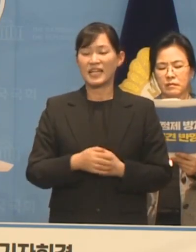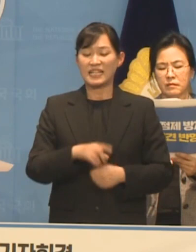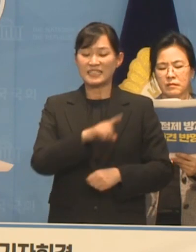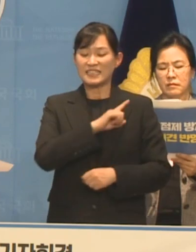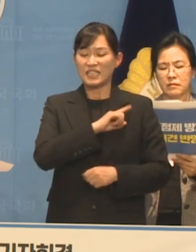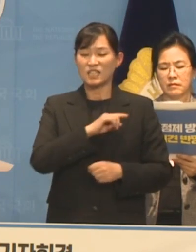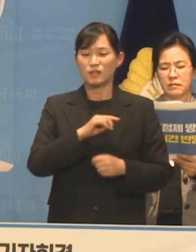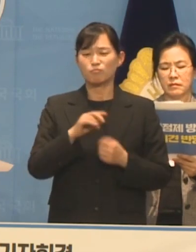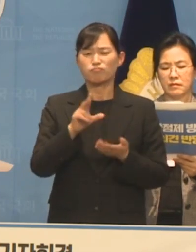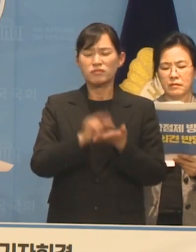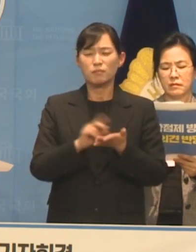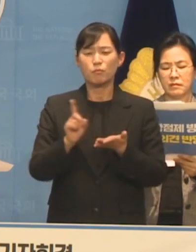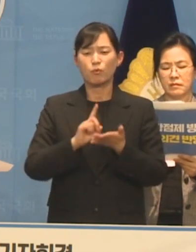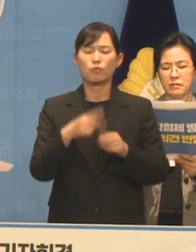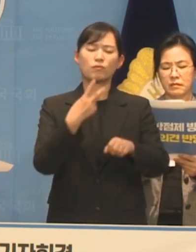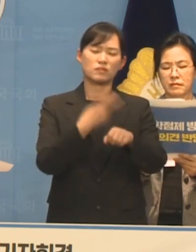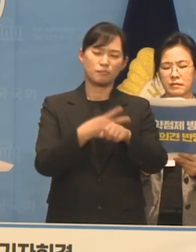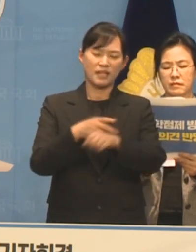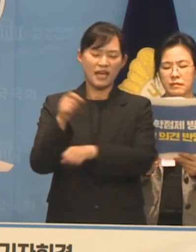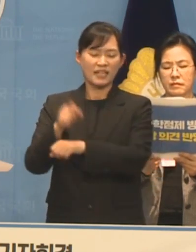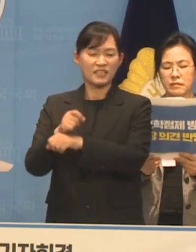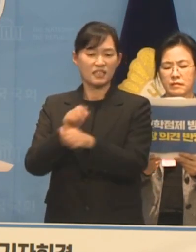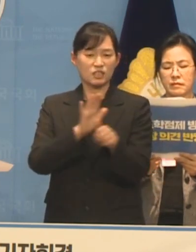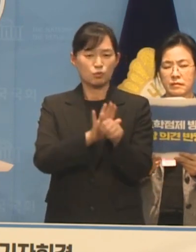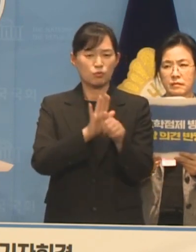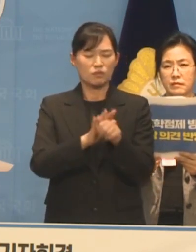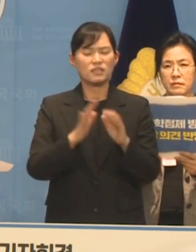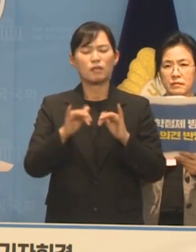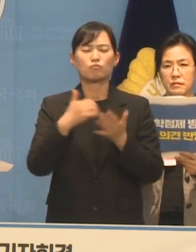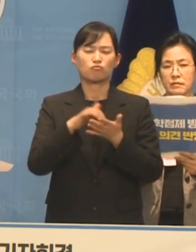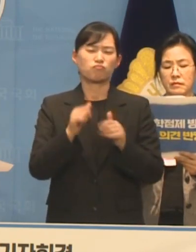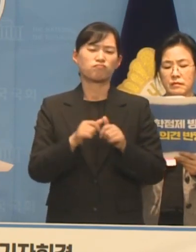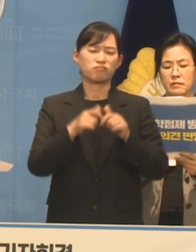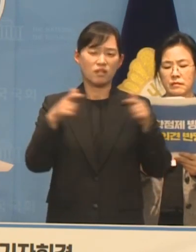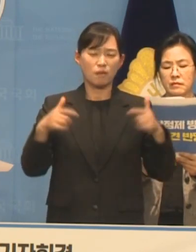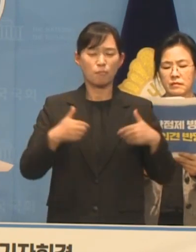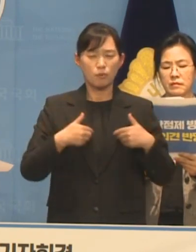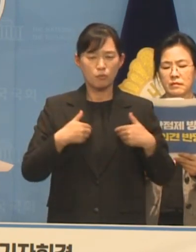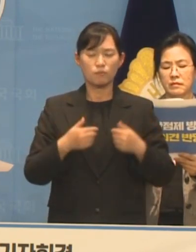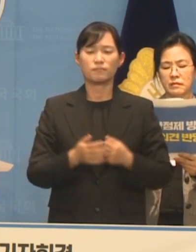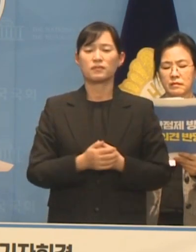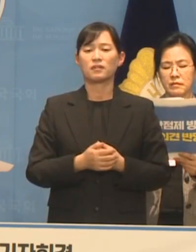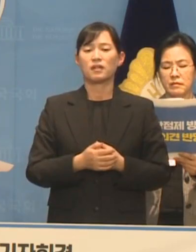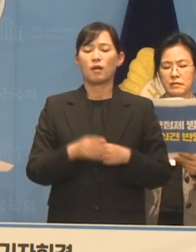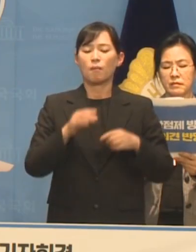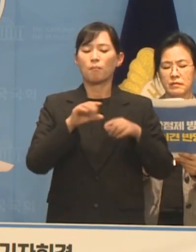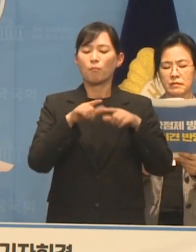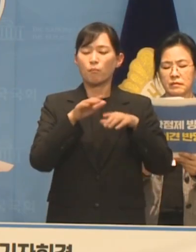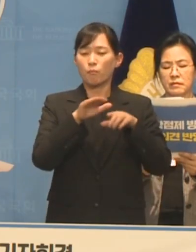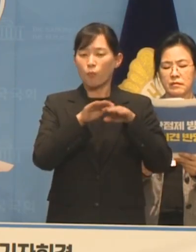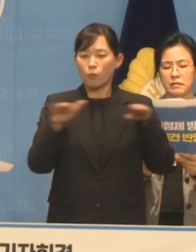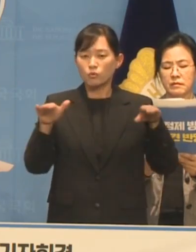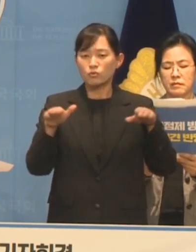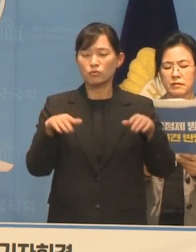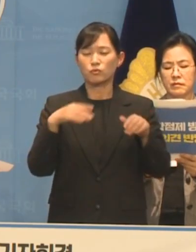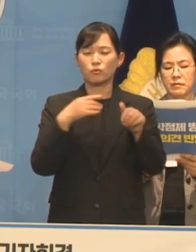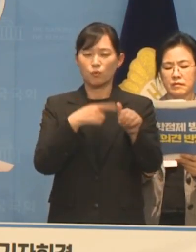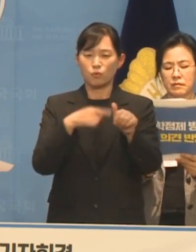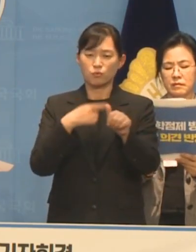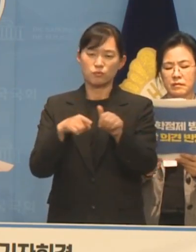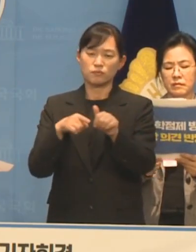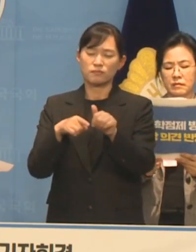현장 지원 과제로는 교사 및 행정 지원 인력 확충 6,745건, 표준 수업 시수 및 적정 과목 수